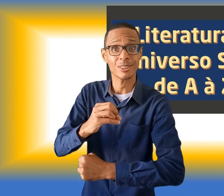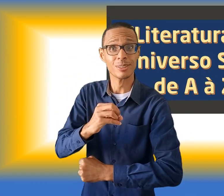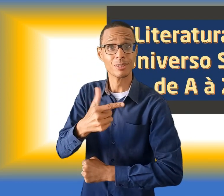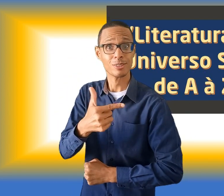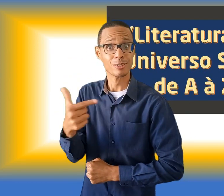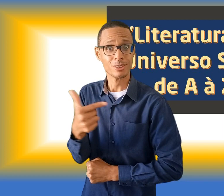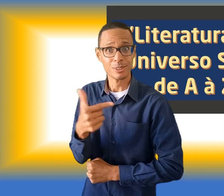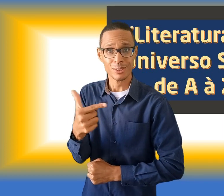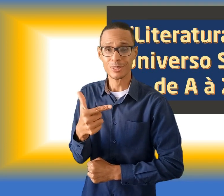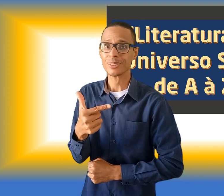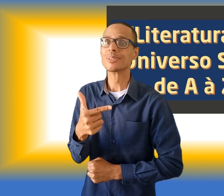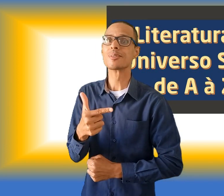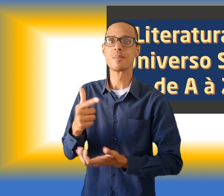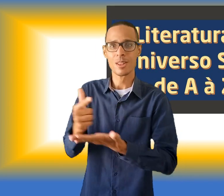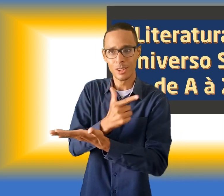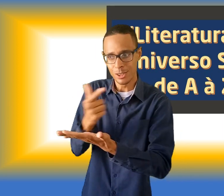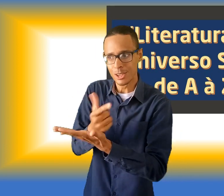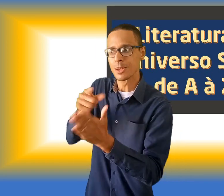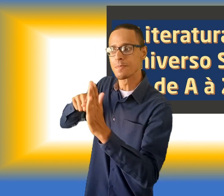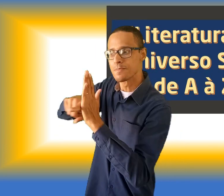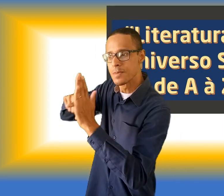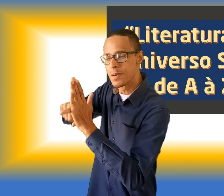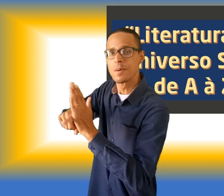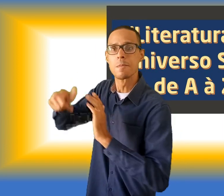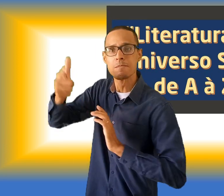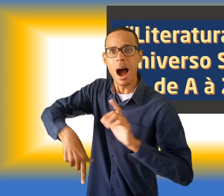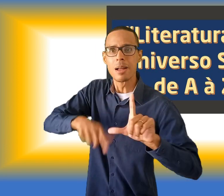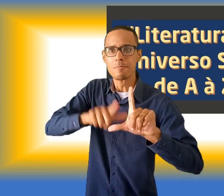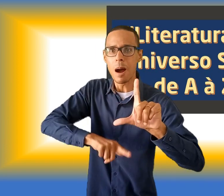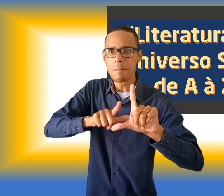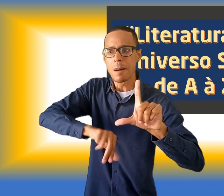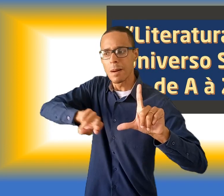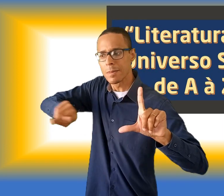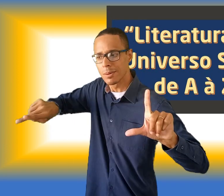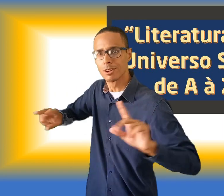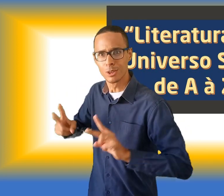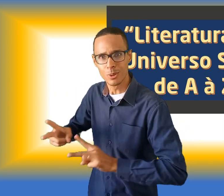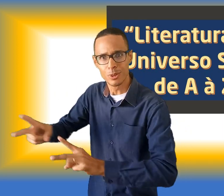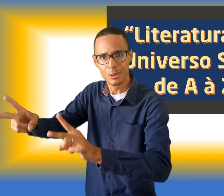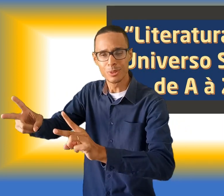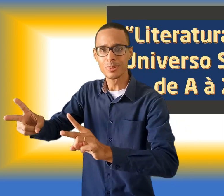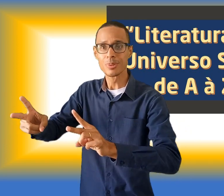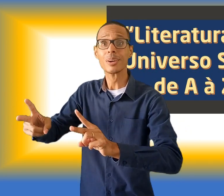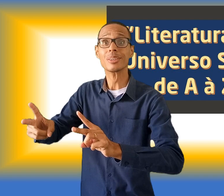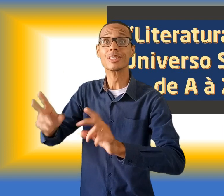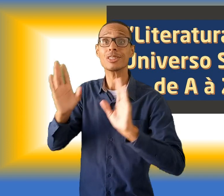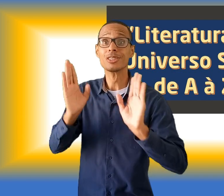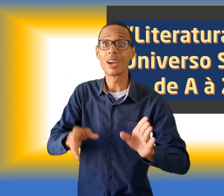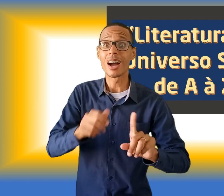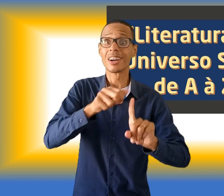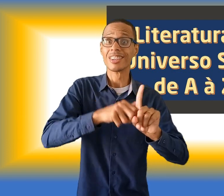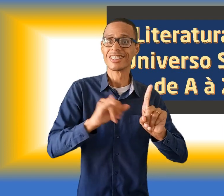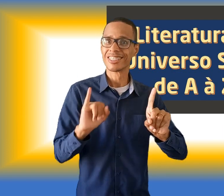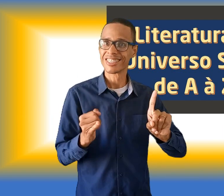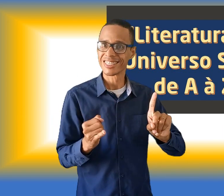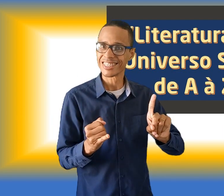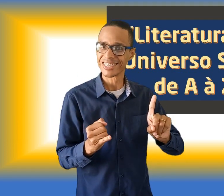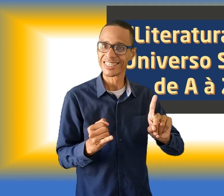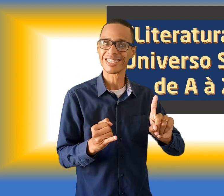a pesquisa de novos títulos vai continuar. E logo para a primeira semana de janeiro, já teremos